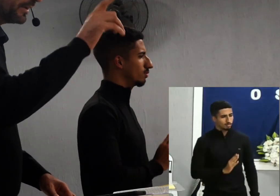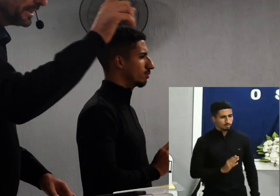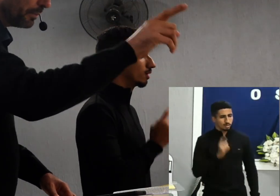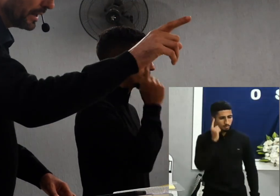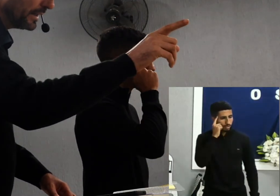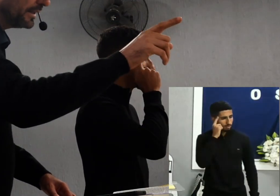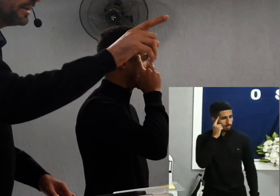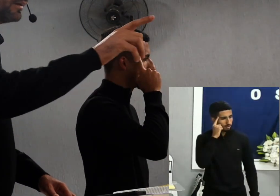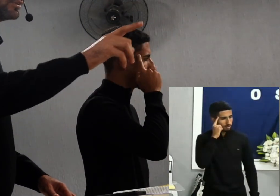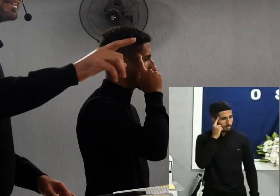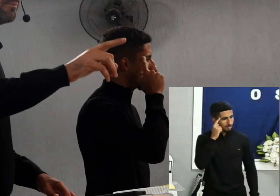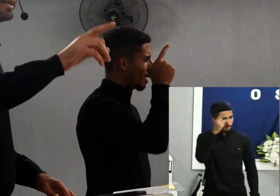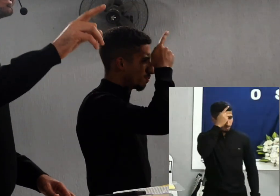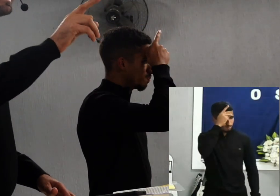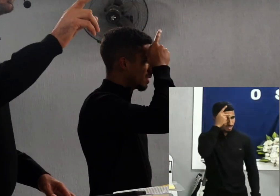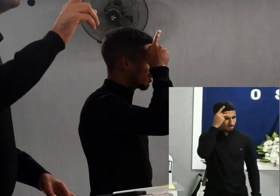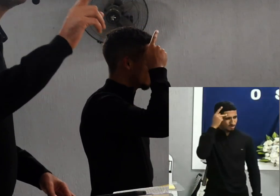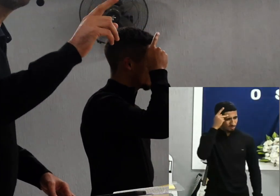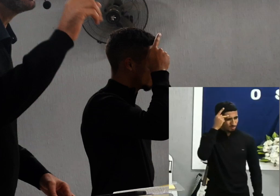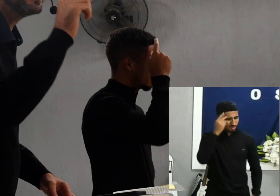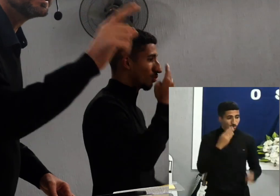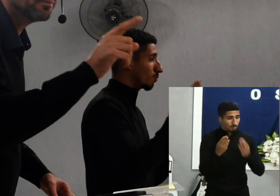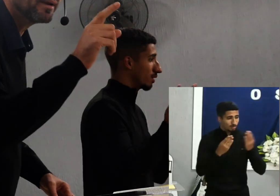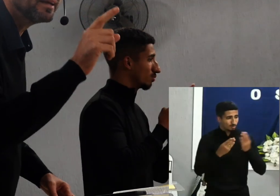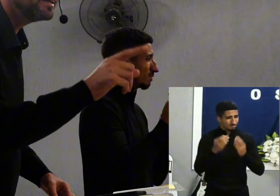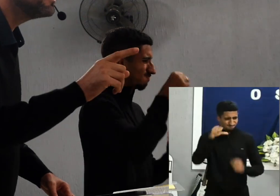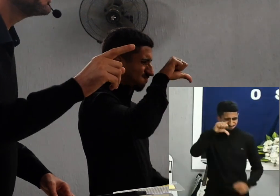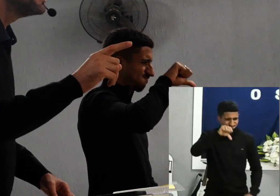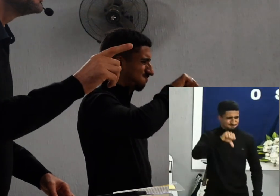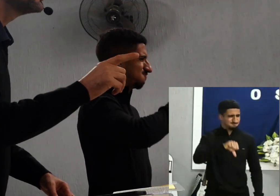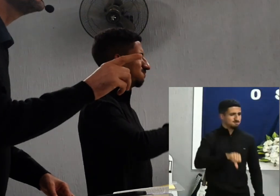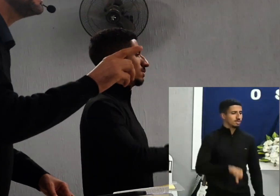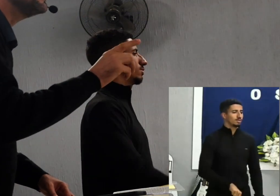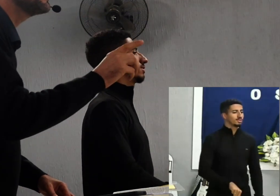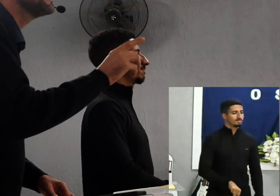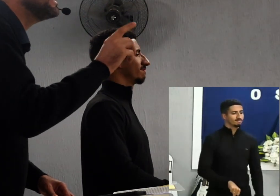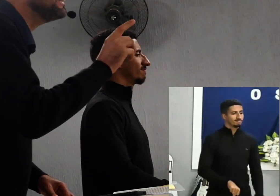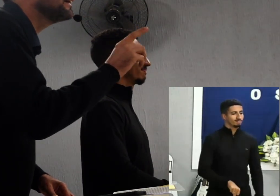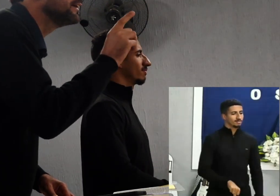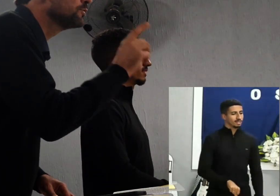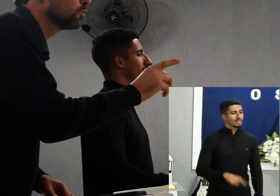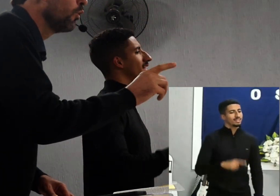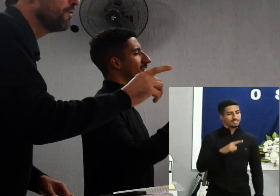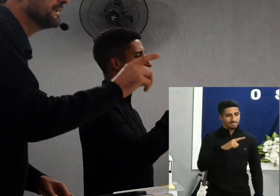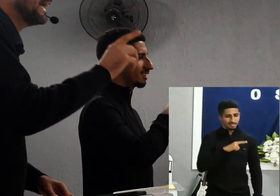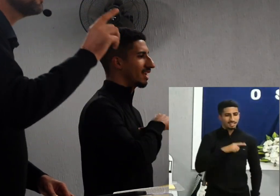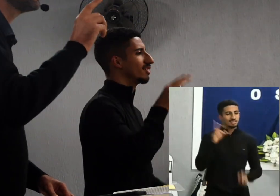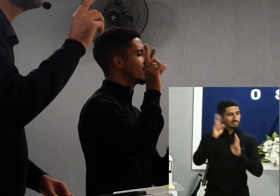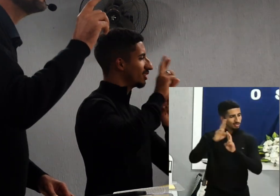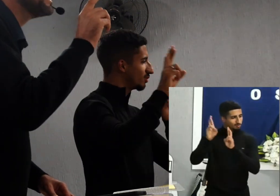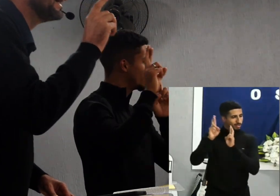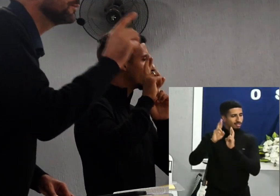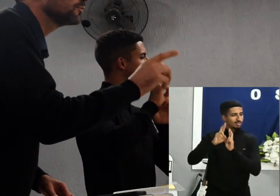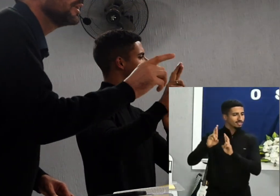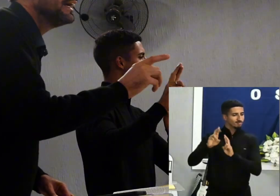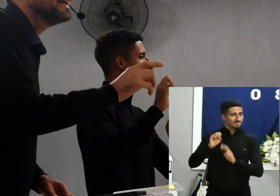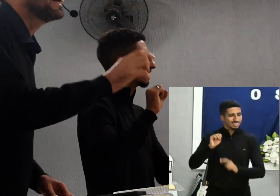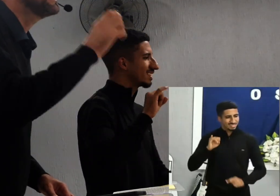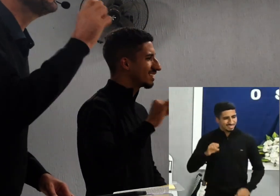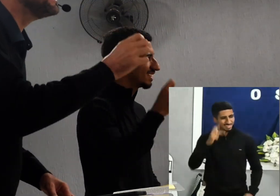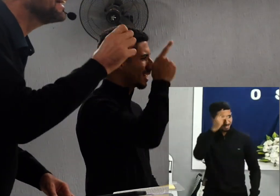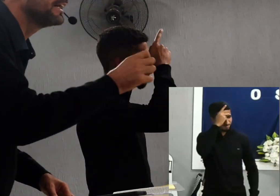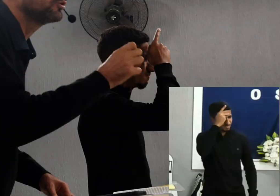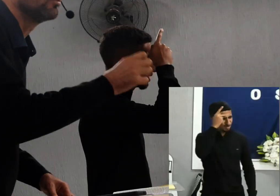sabia, você vai dizer para ele, você sabia que há esperança para ele. Se ele crer em Cristo, confessar os seus pecados